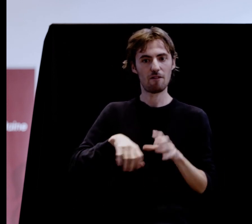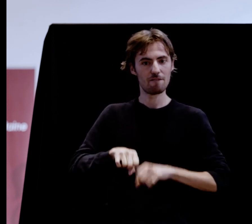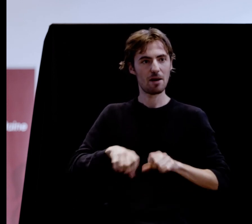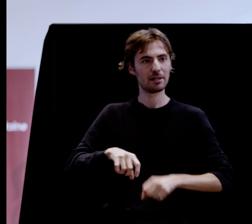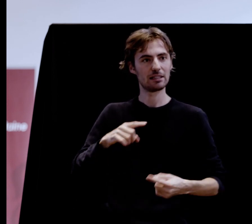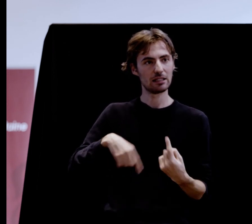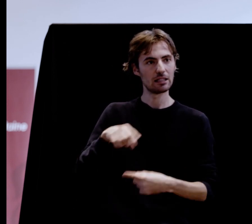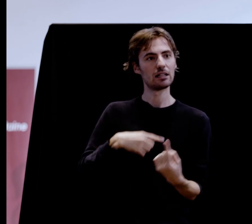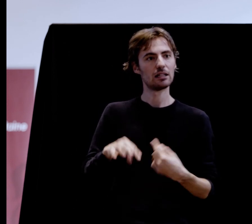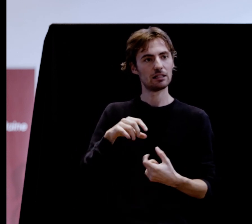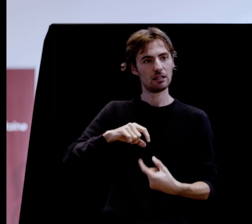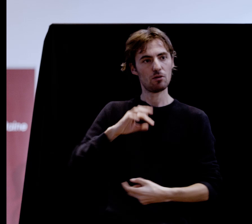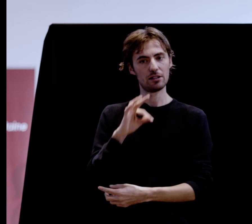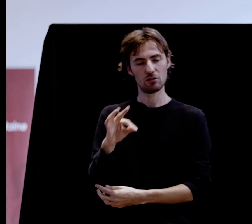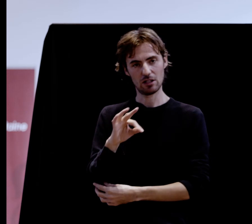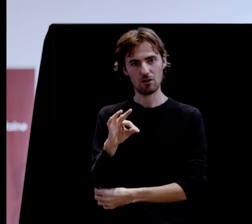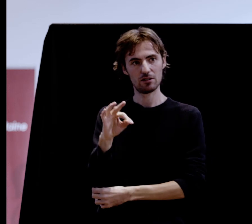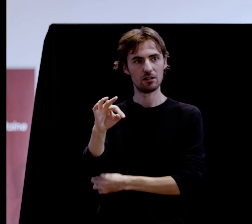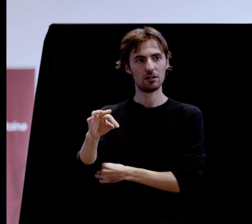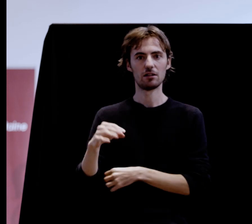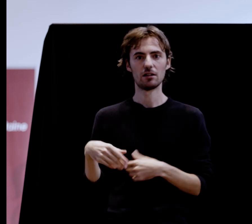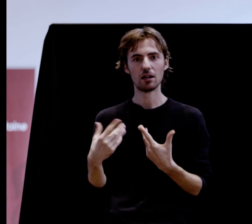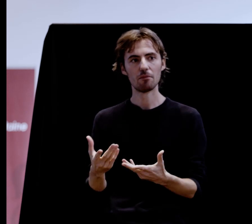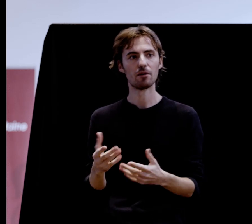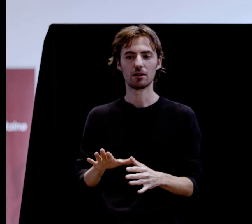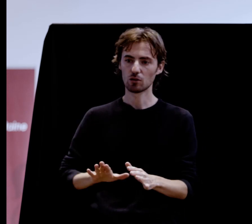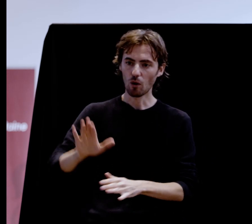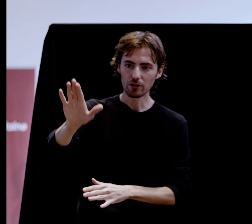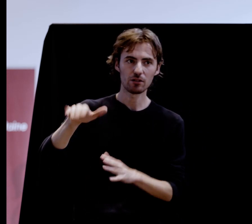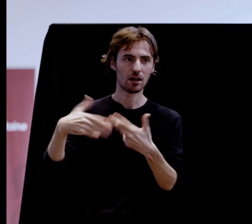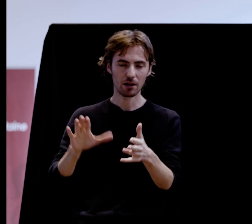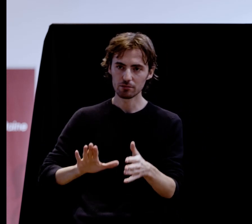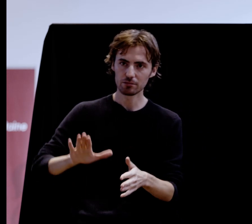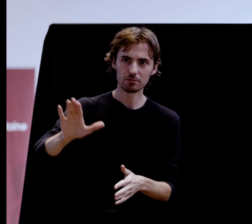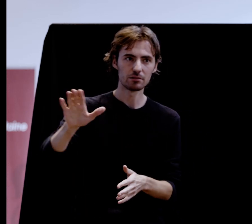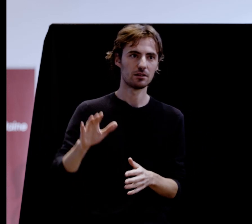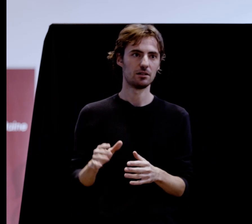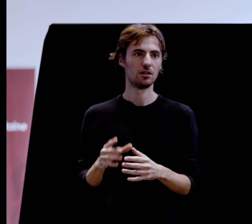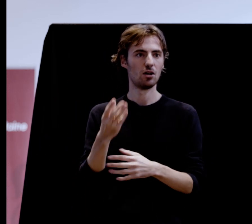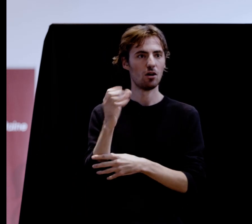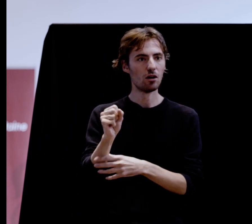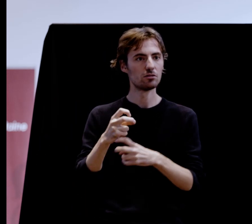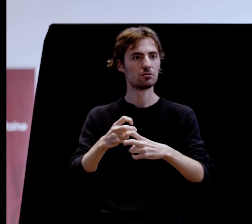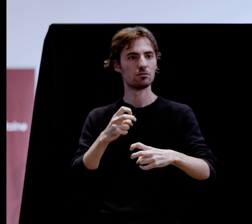et finalement les signes, l'accélération de la croissance, la minéralisation osseuse, le développement des caractères sexuels